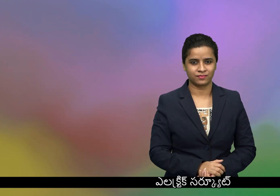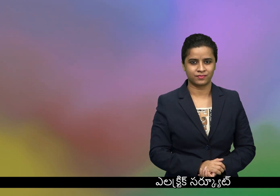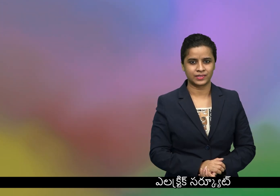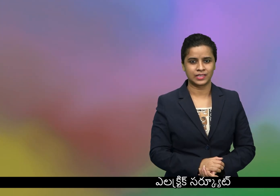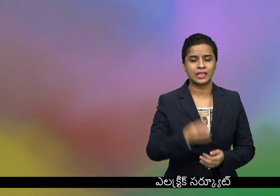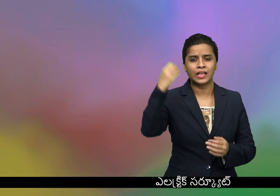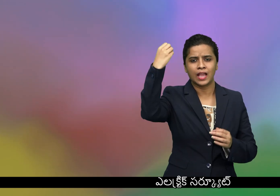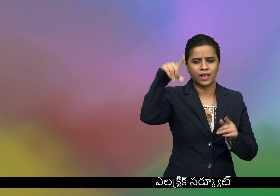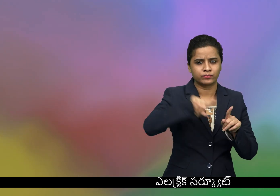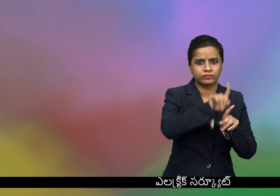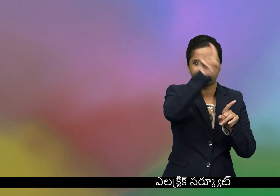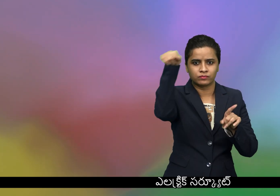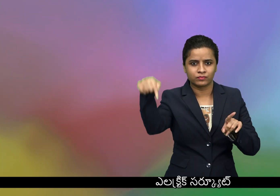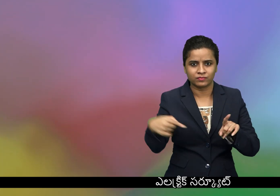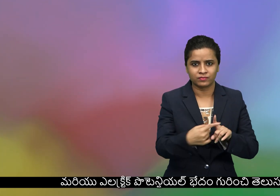ఎలక్ట్రిక్ సర్క్యూట్